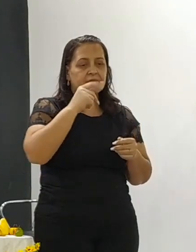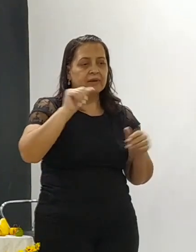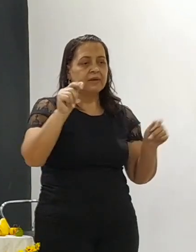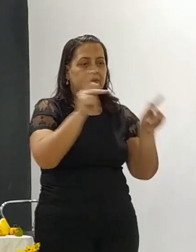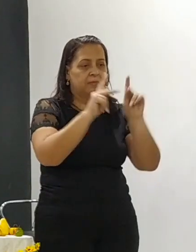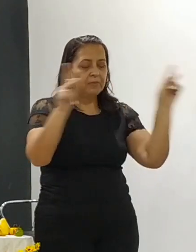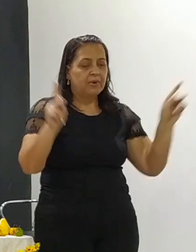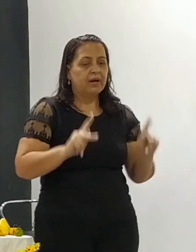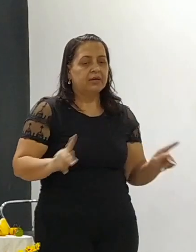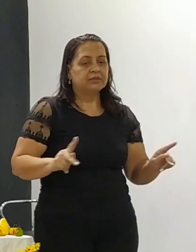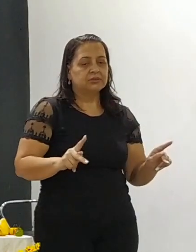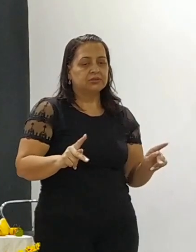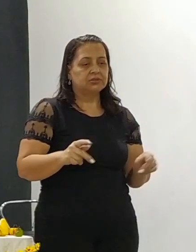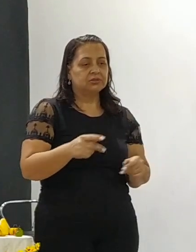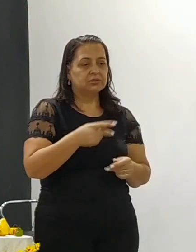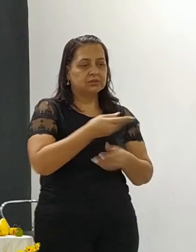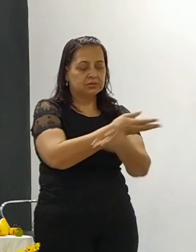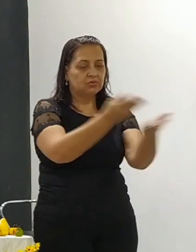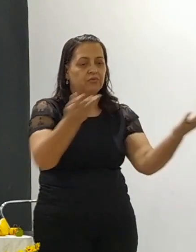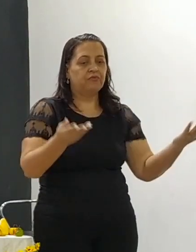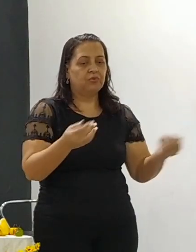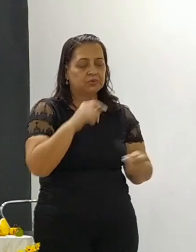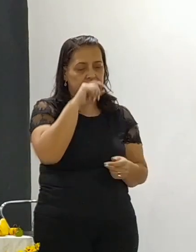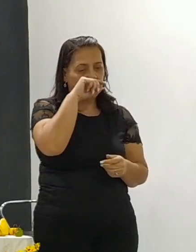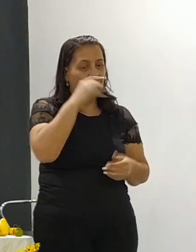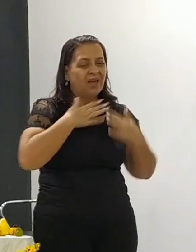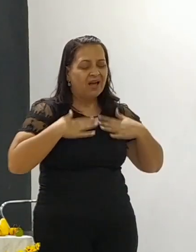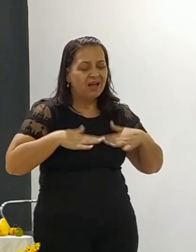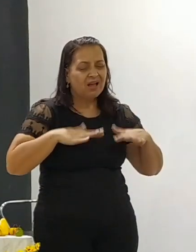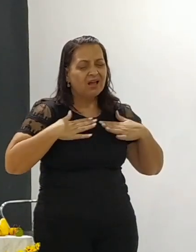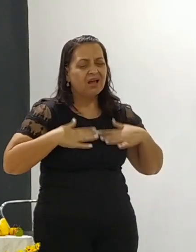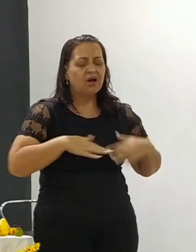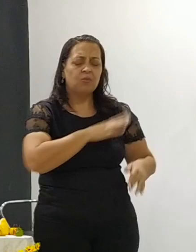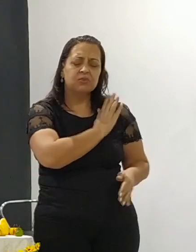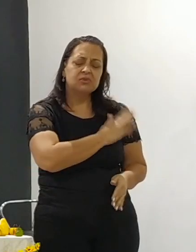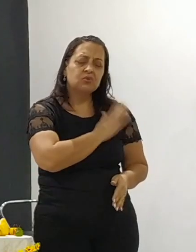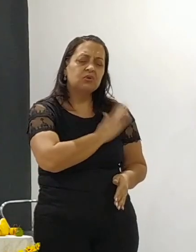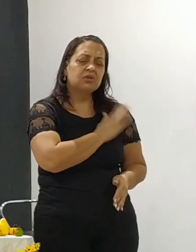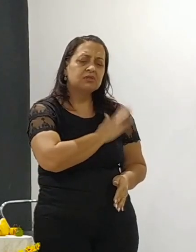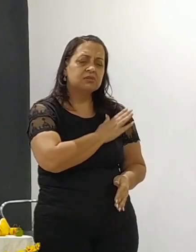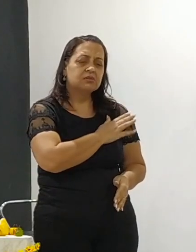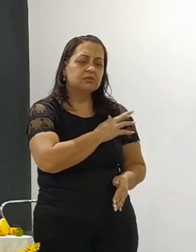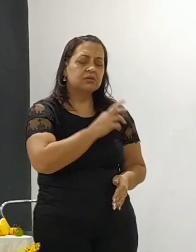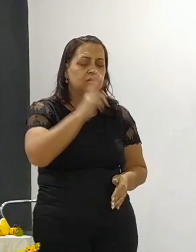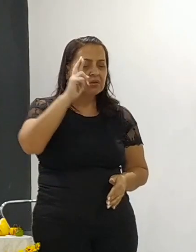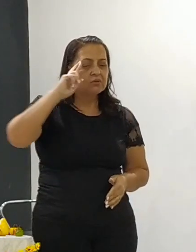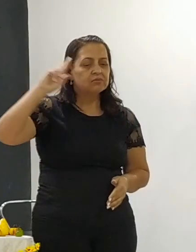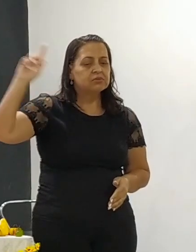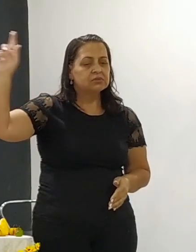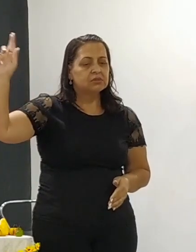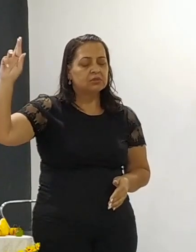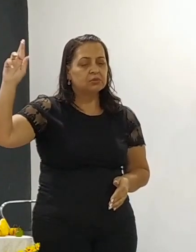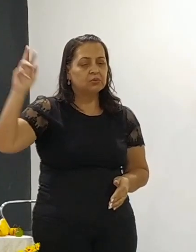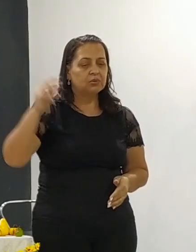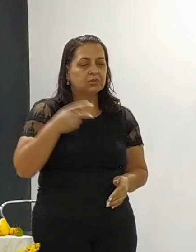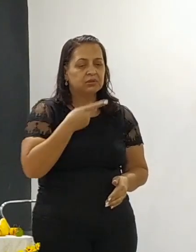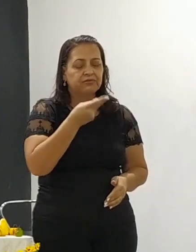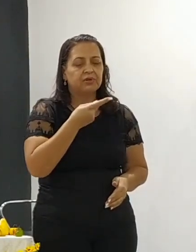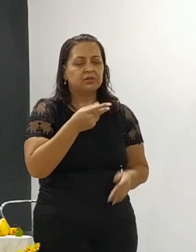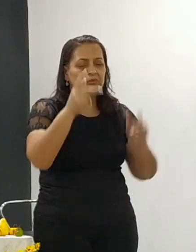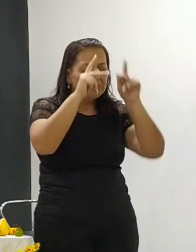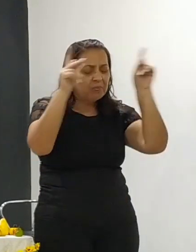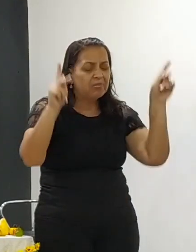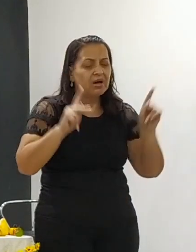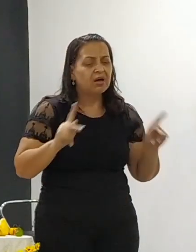seja convosco. Acalma o teu coração. O Senhor está ministrando paz sobre a tua vida. Recebe